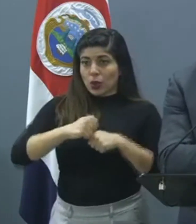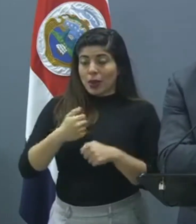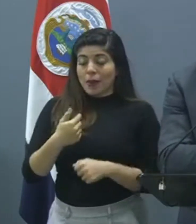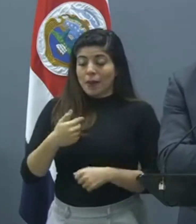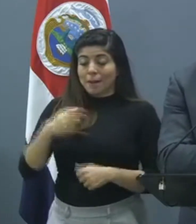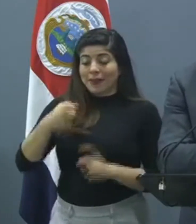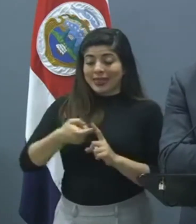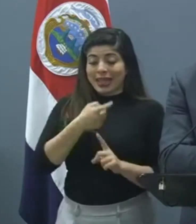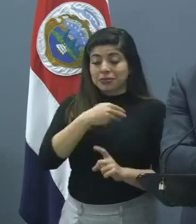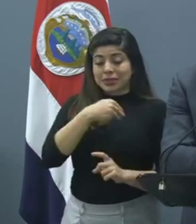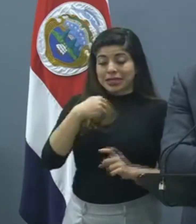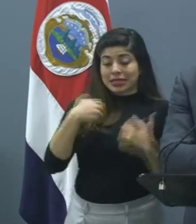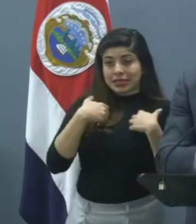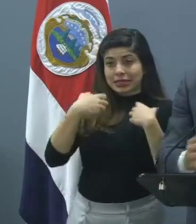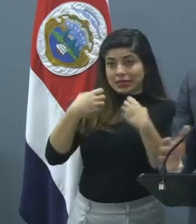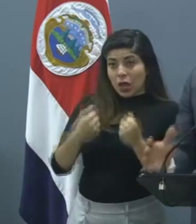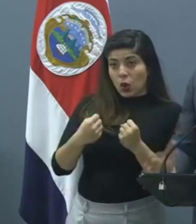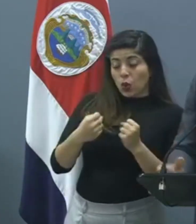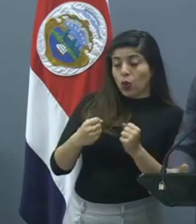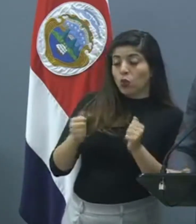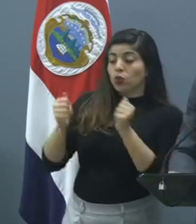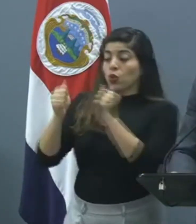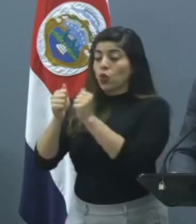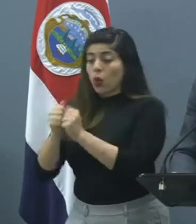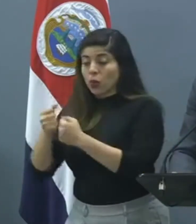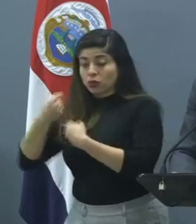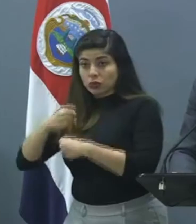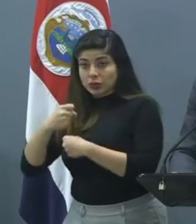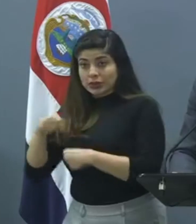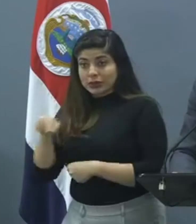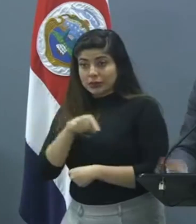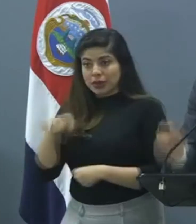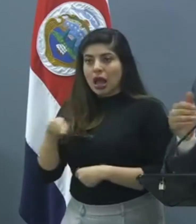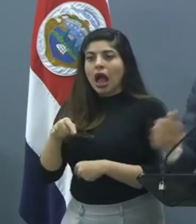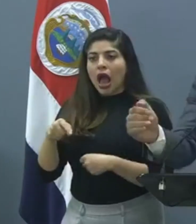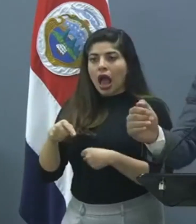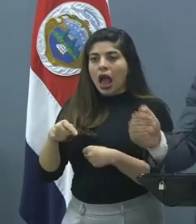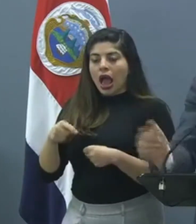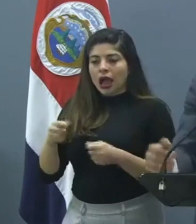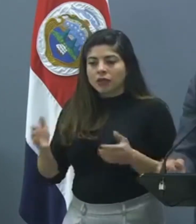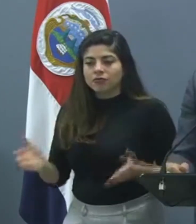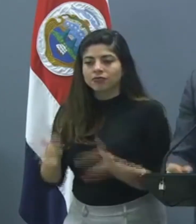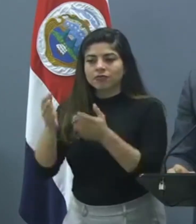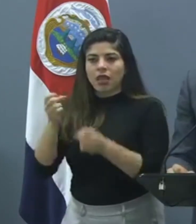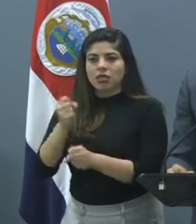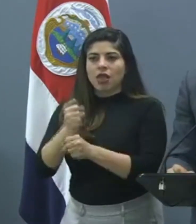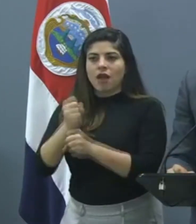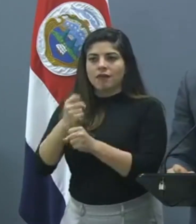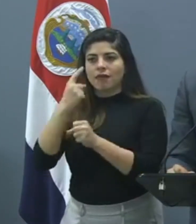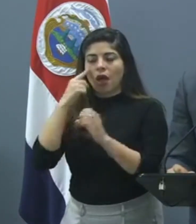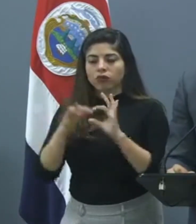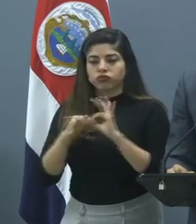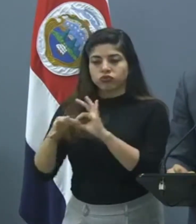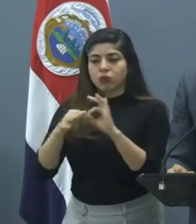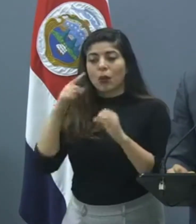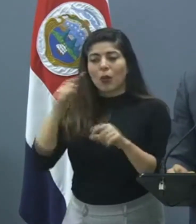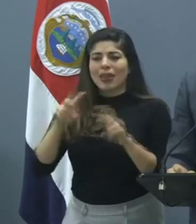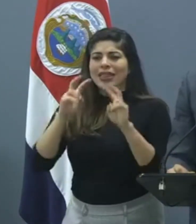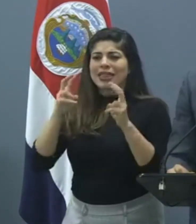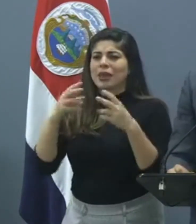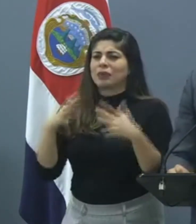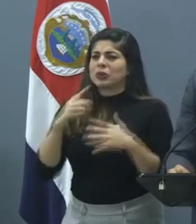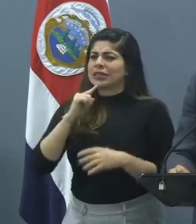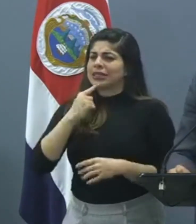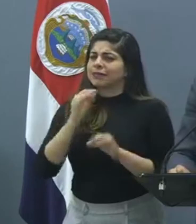ministerio de salud con las municipalidades se está entonces lanzando este trabajo de coordinación por ser un tema tan